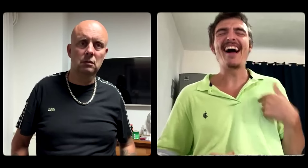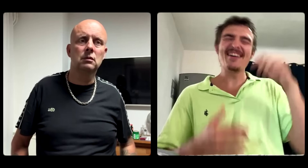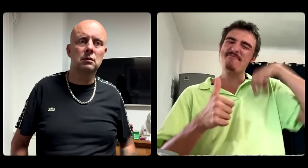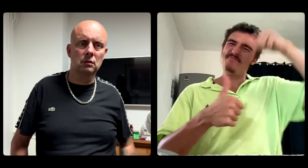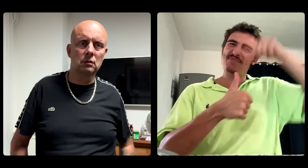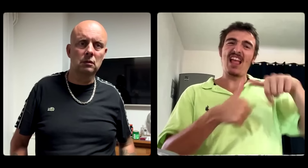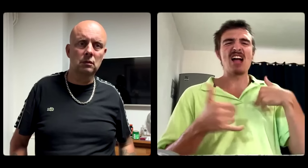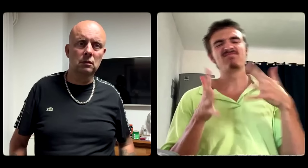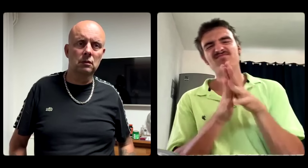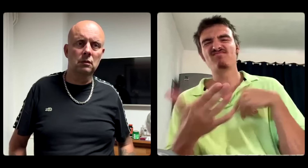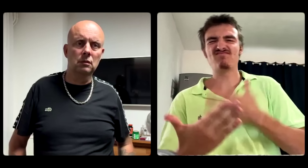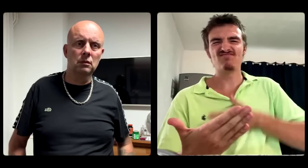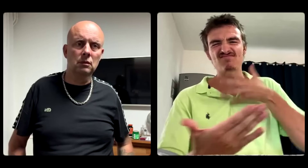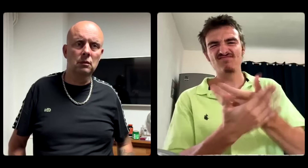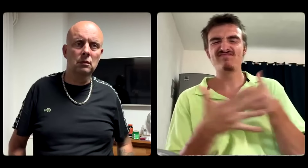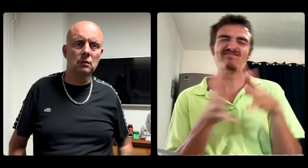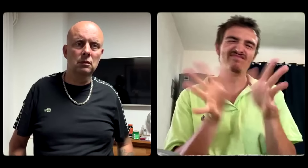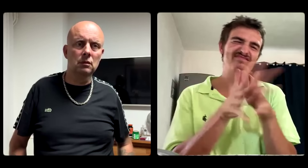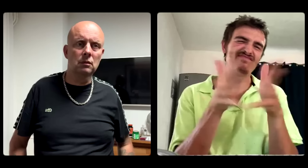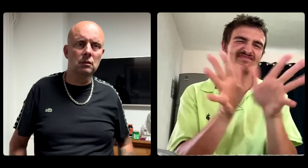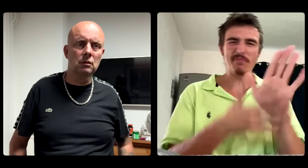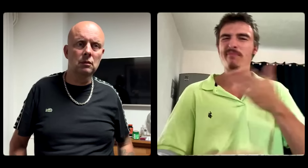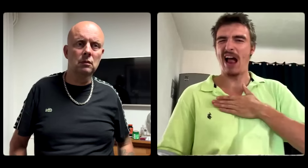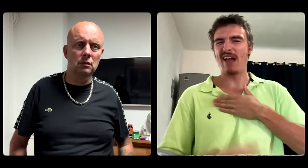Maar nu ben ik. Ik heb nu al gewonnen.